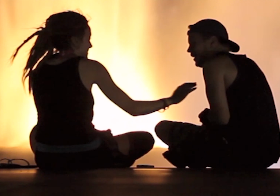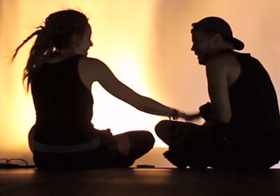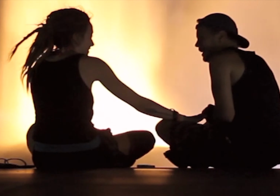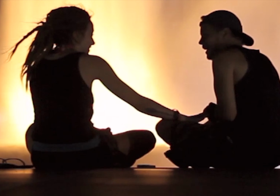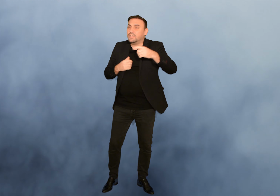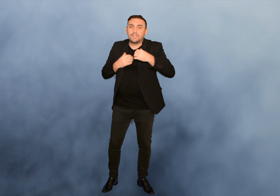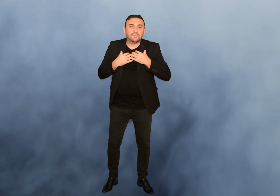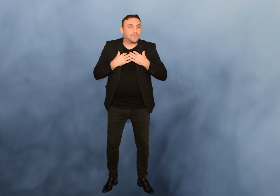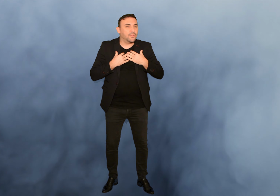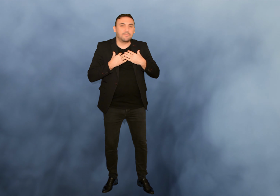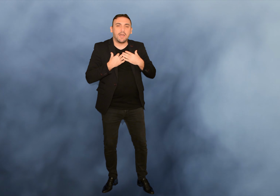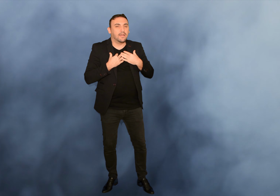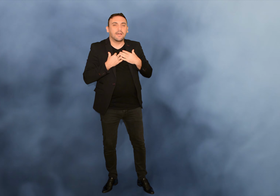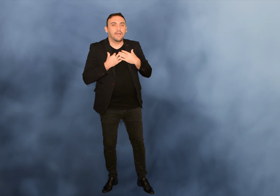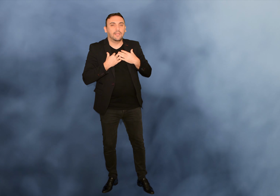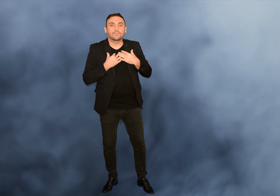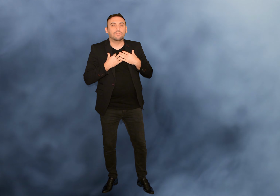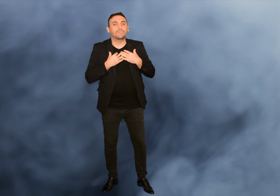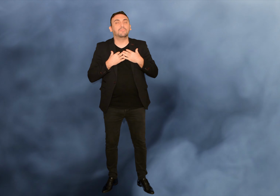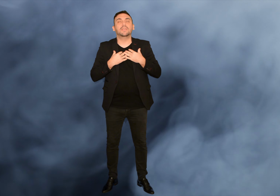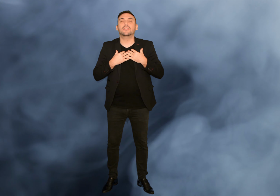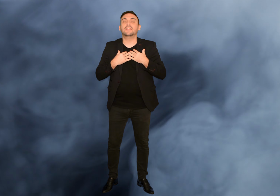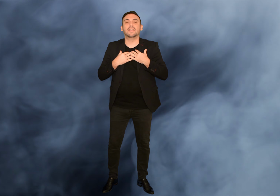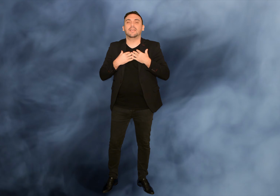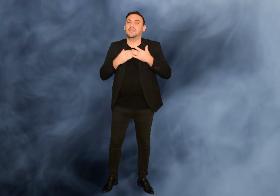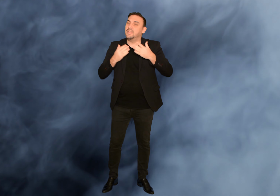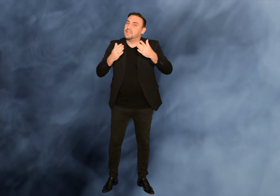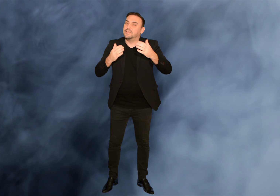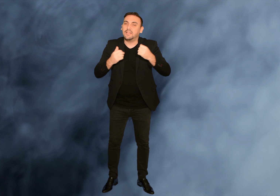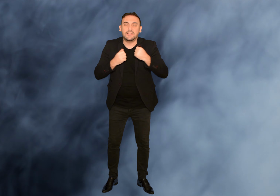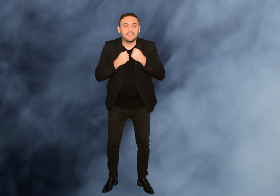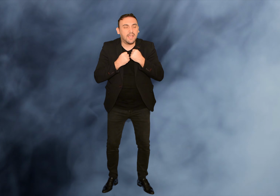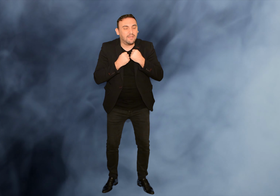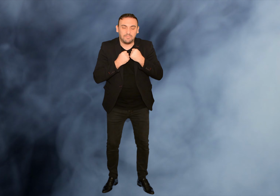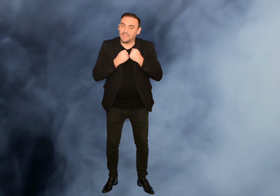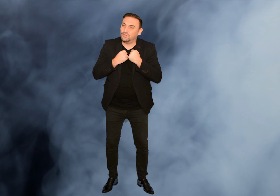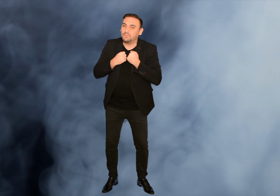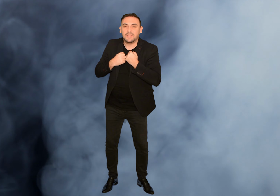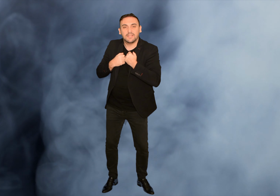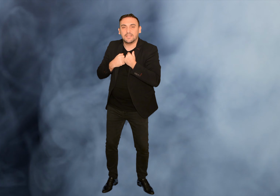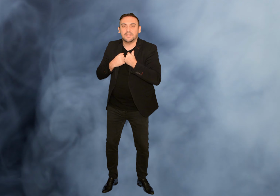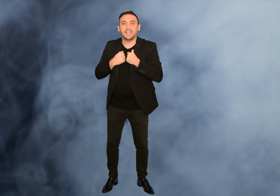Ce război mai duc cu mine De când te-am pierdut pe tine